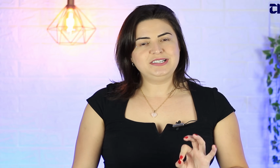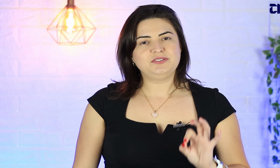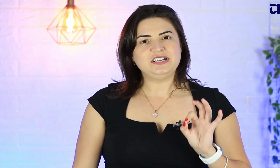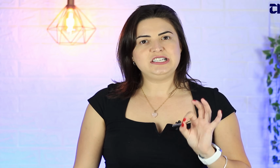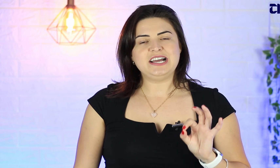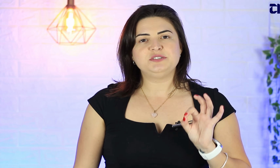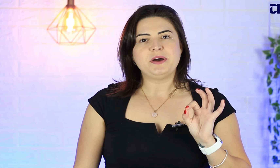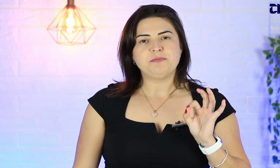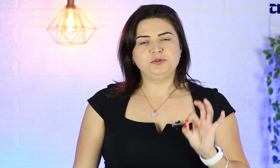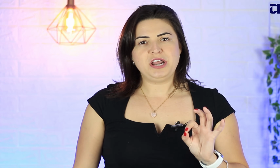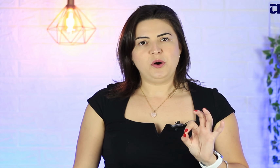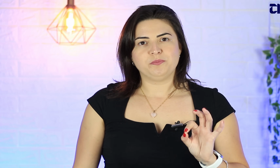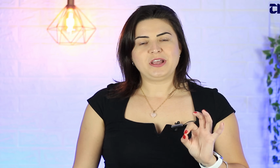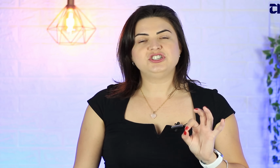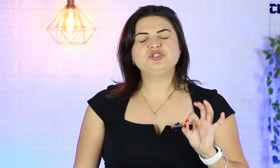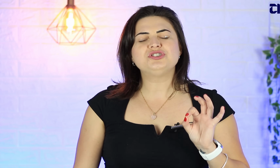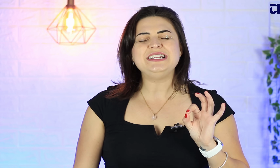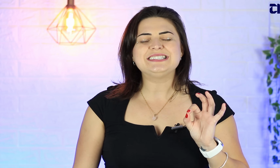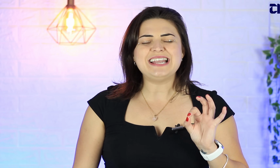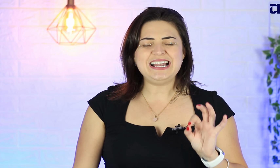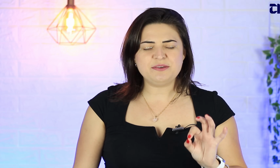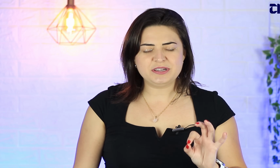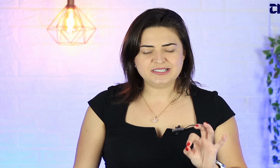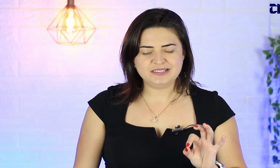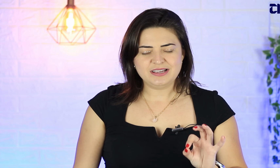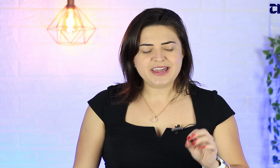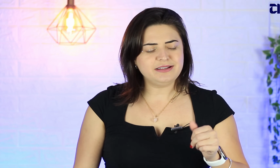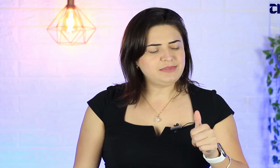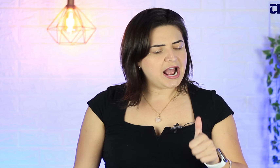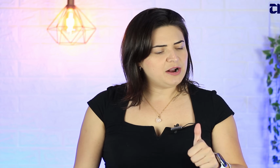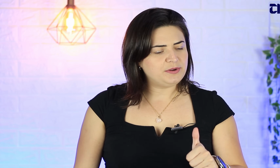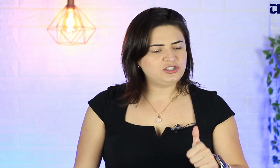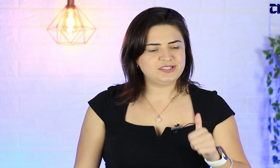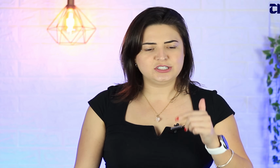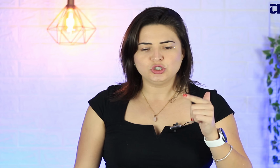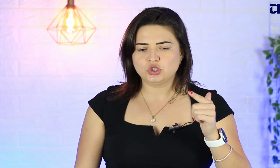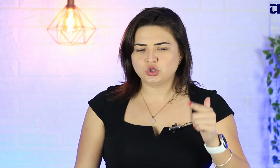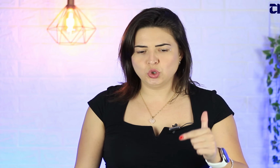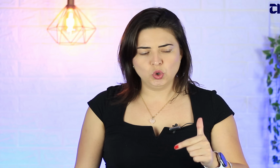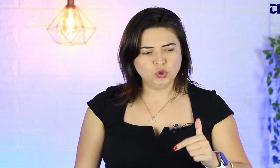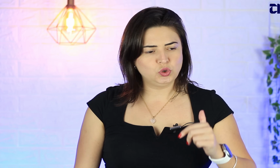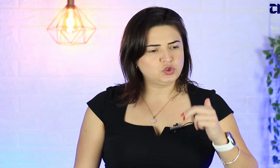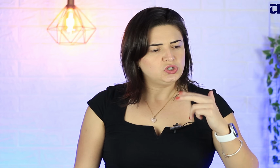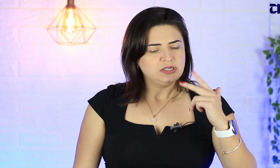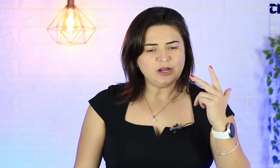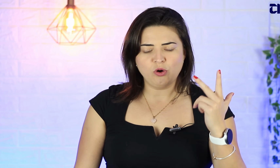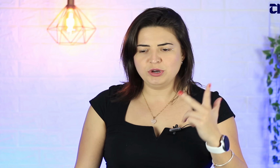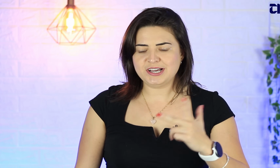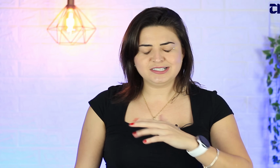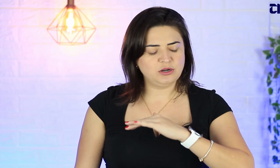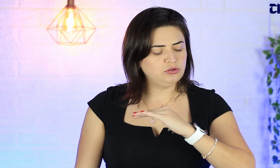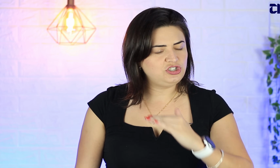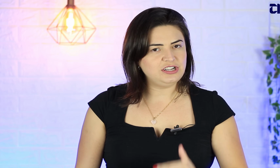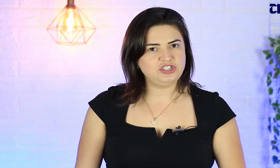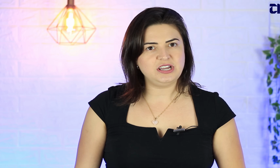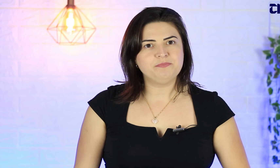Expressões faciais para plural. A gente utiliza na Libras, intérpretes, surdos, na comunicação, no dia a dia,